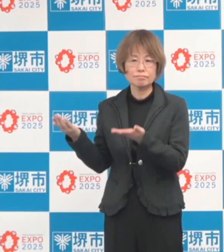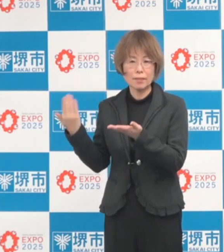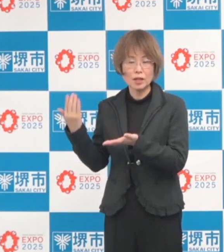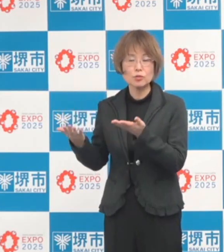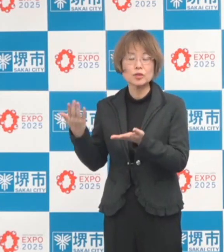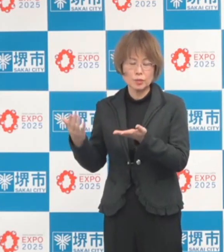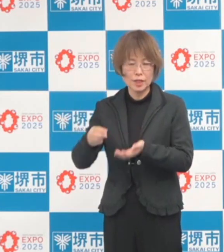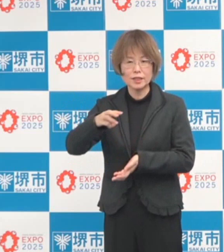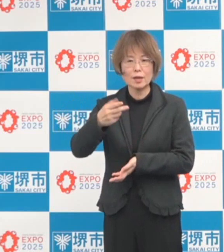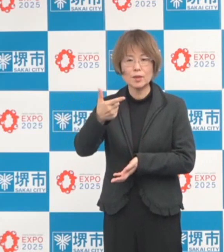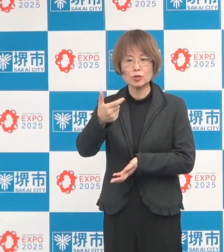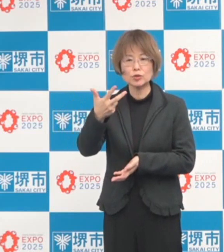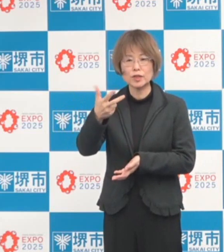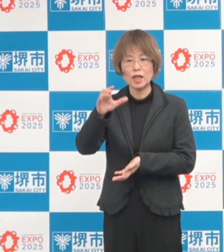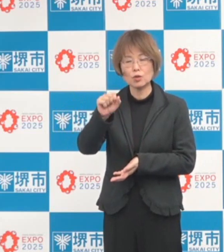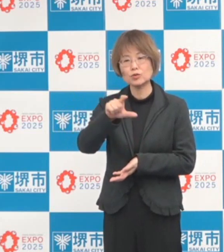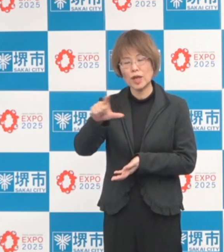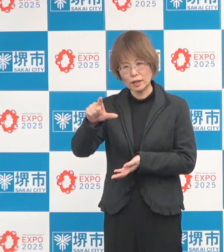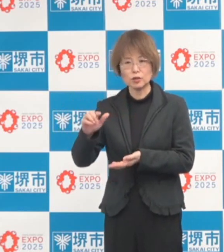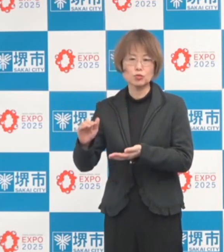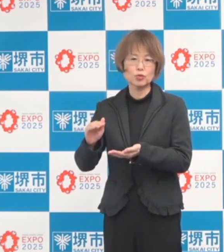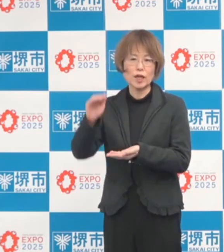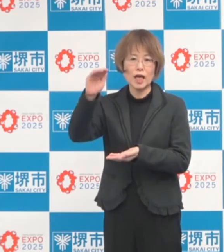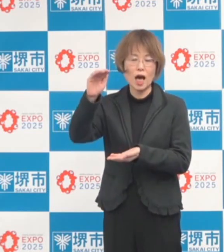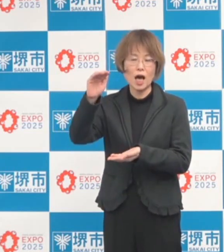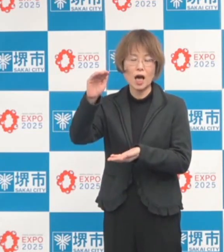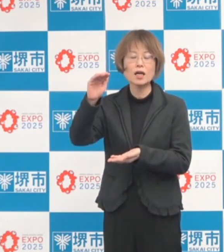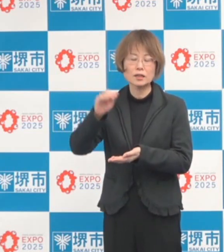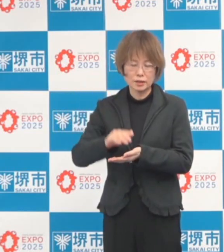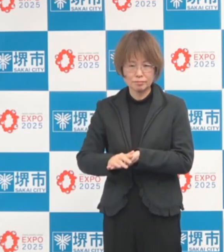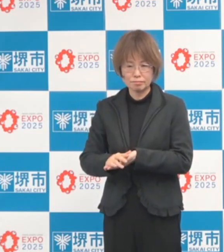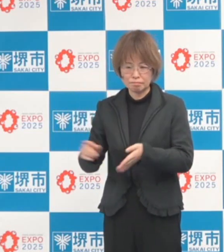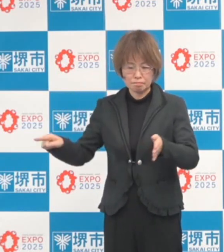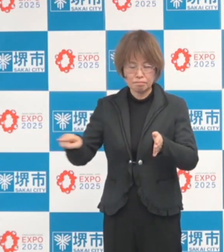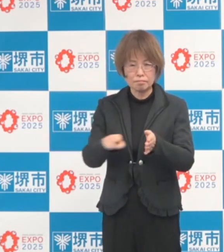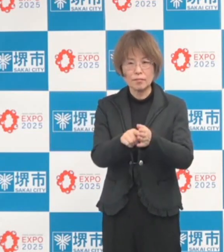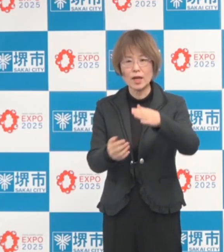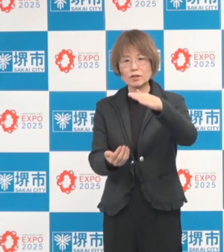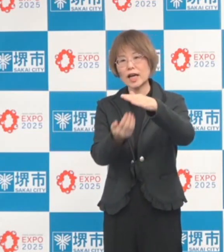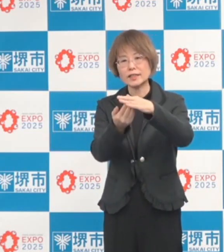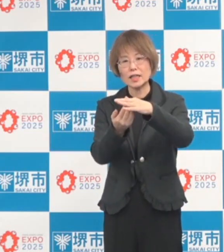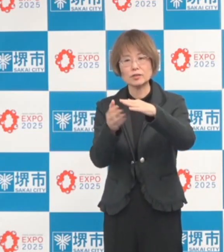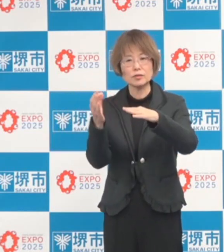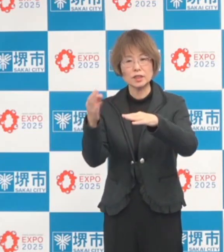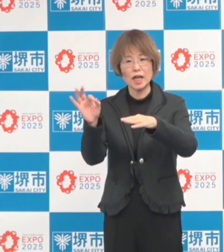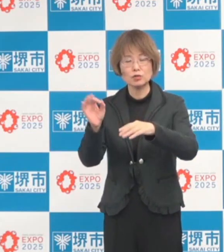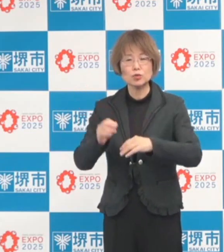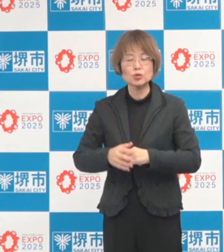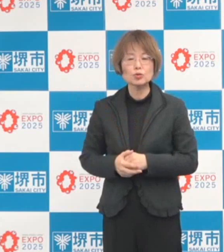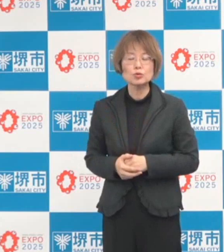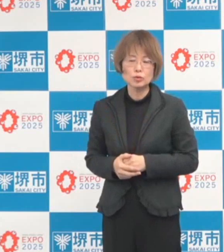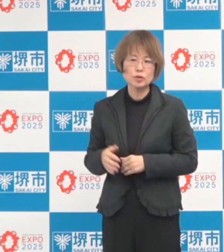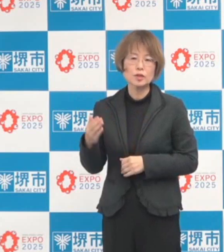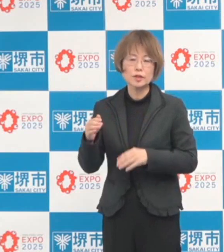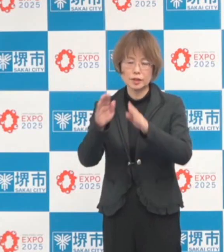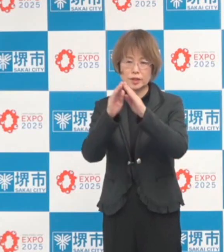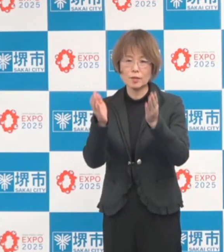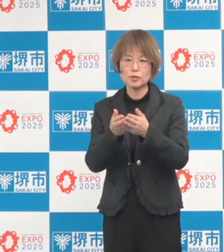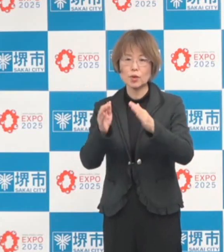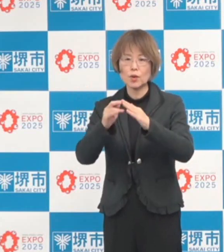347億円増加をしています。当初予算としては過去最大規模ということになります。前会計は